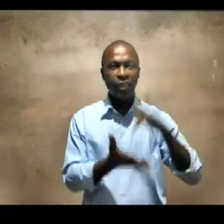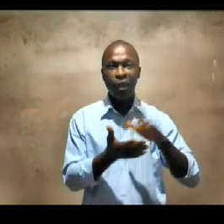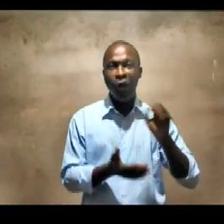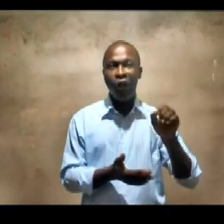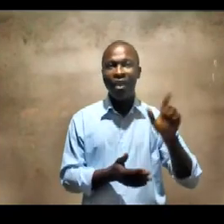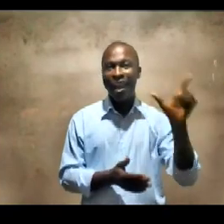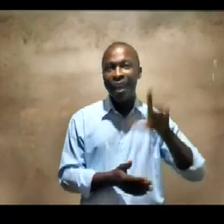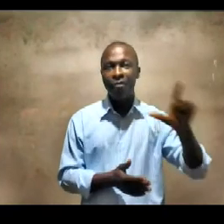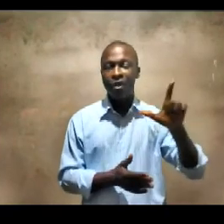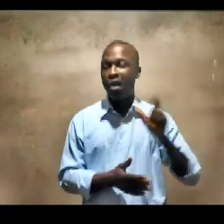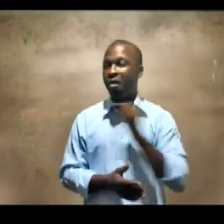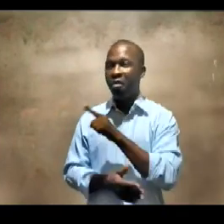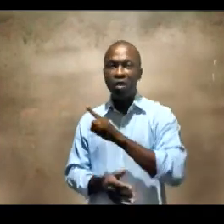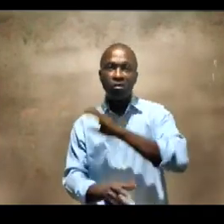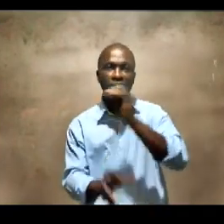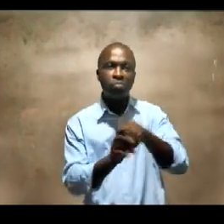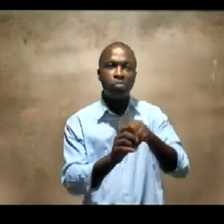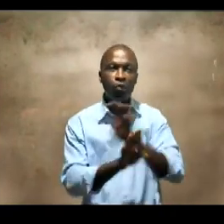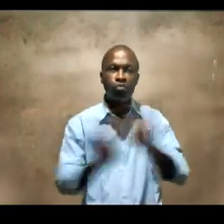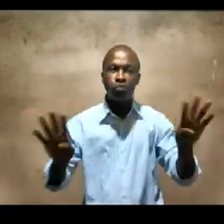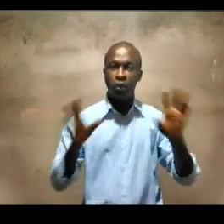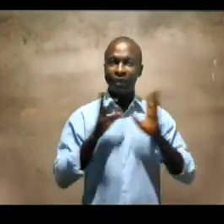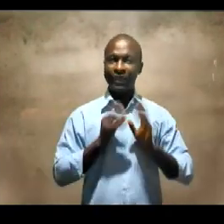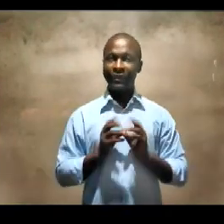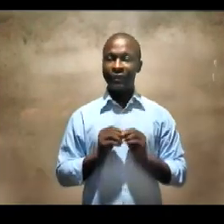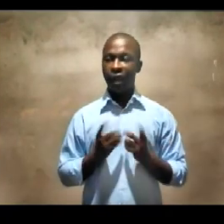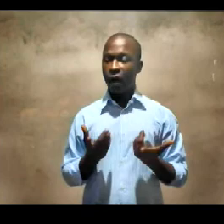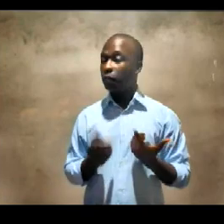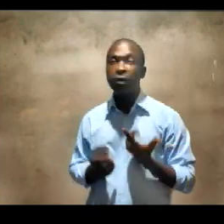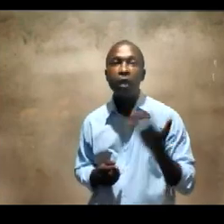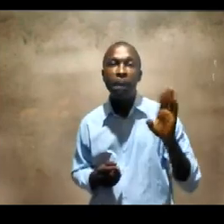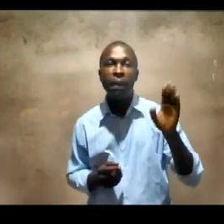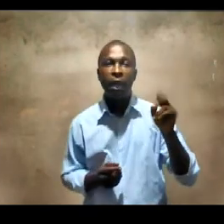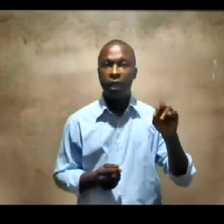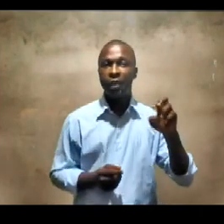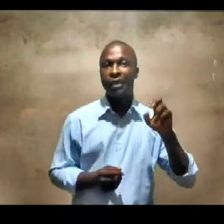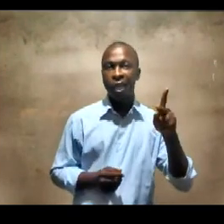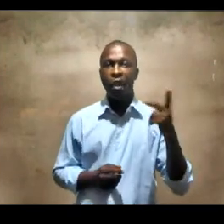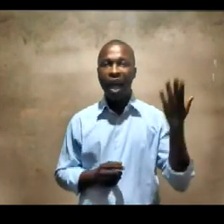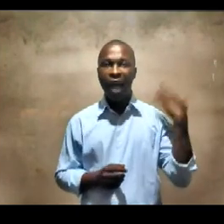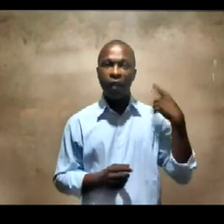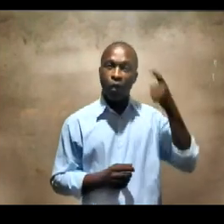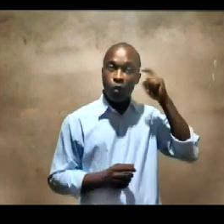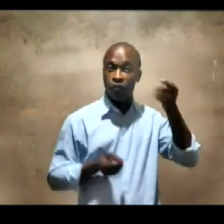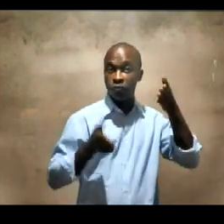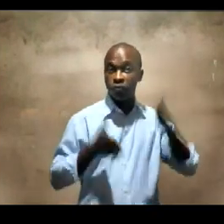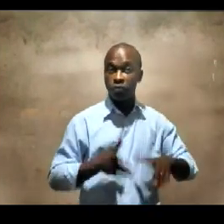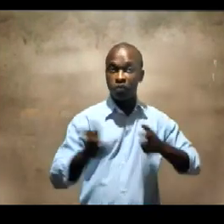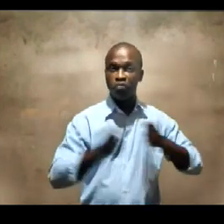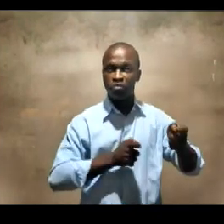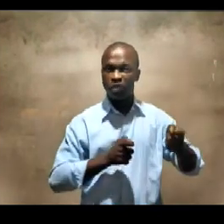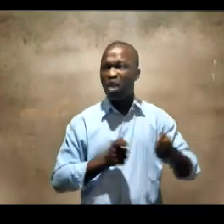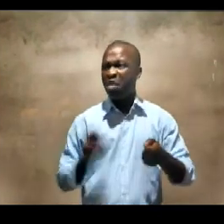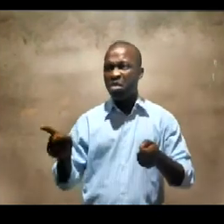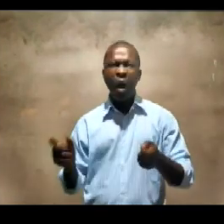la décision de l'expert financier. Depuis plus d'un an, Nathaniel Patré, le gouverneur de la Banque centrale, est au centre des